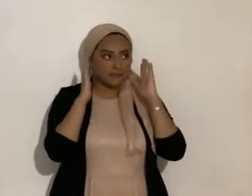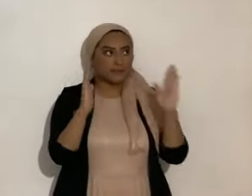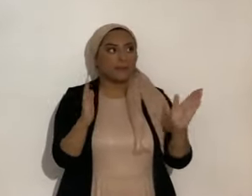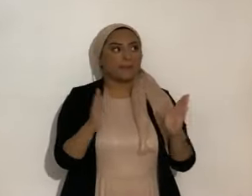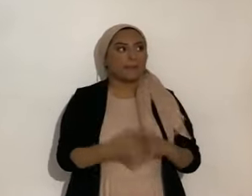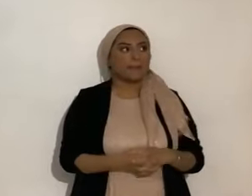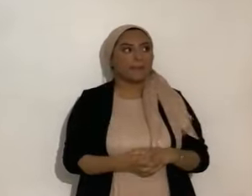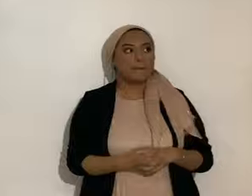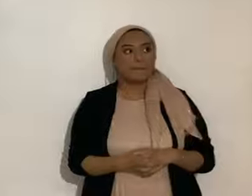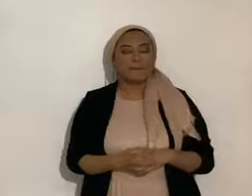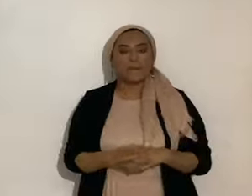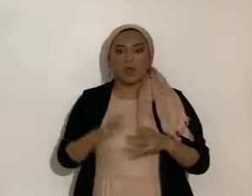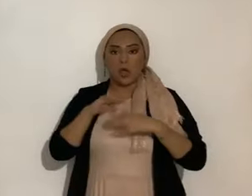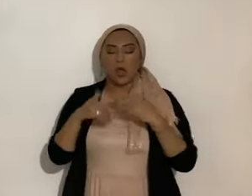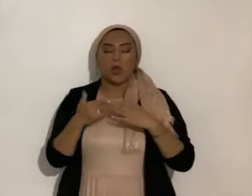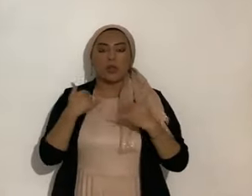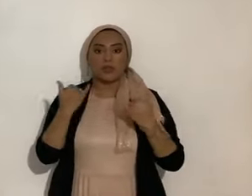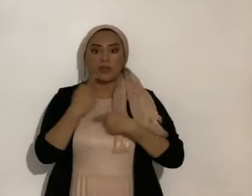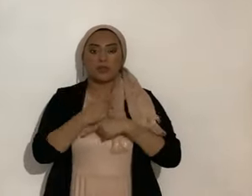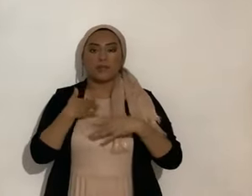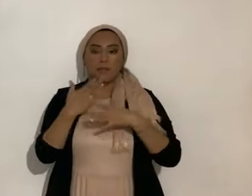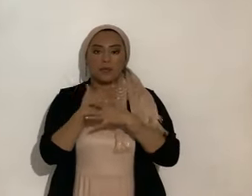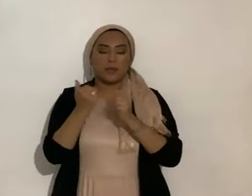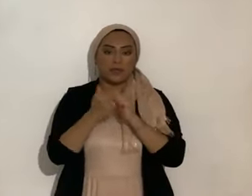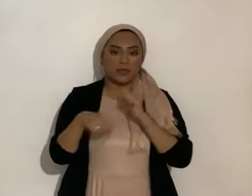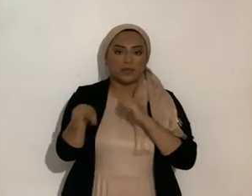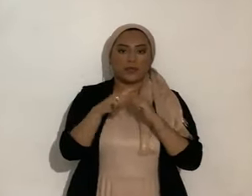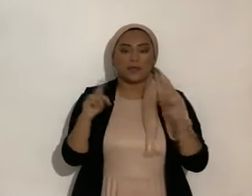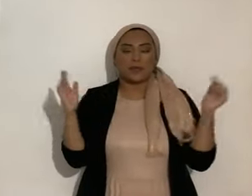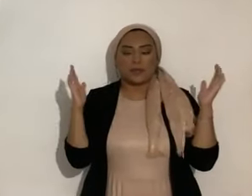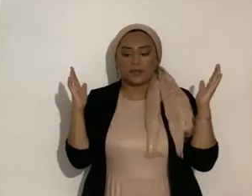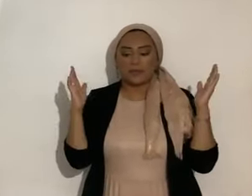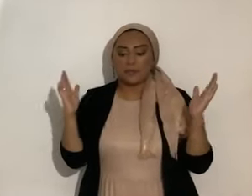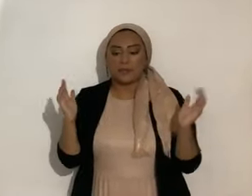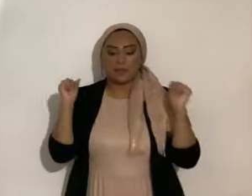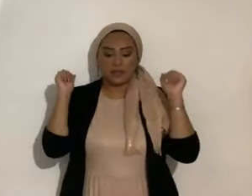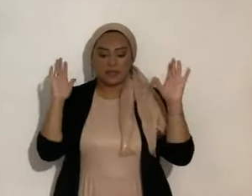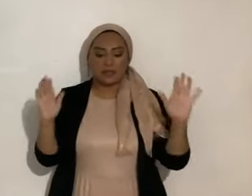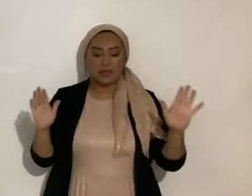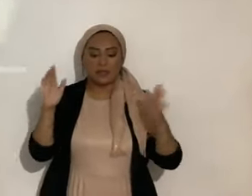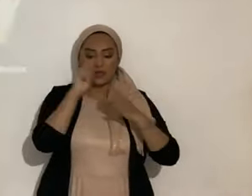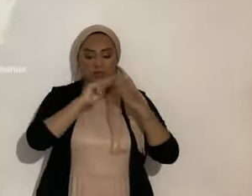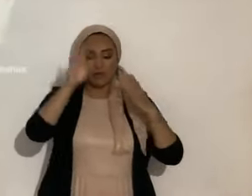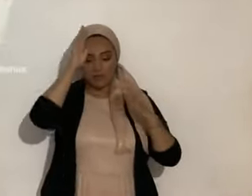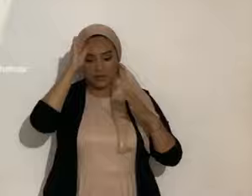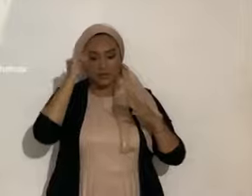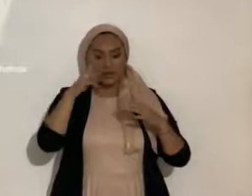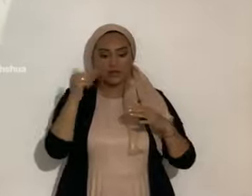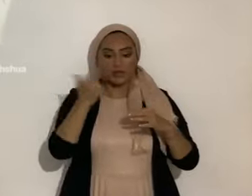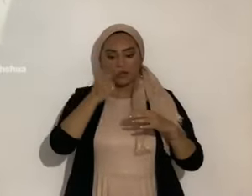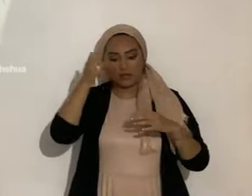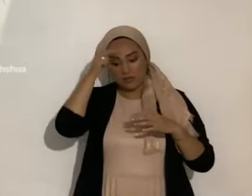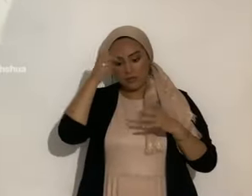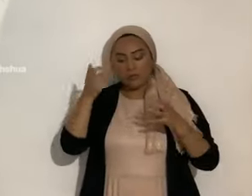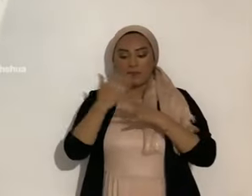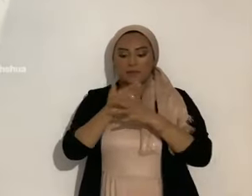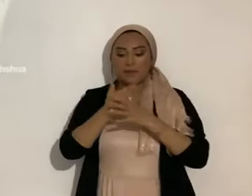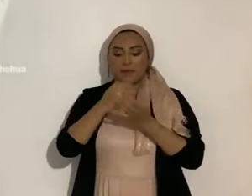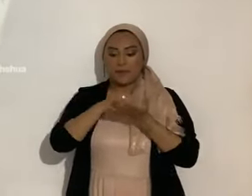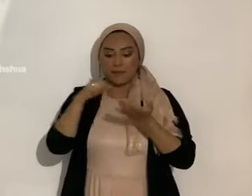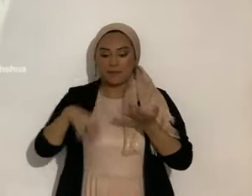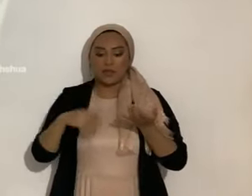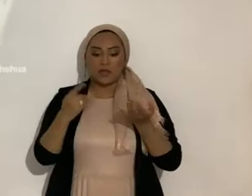amados, a cada concepto que yo les voy a compartir el día de hoy. Padre eterno Yahweh, enmudece cualquier espíritu que no glorifique tu nombre. Queremos